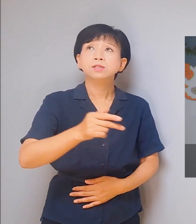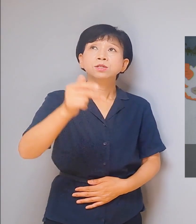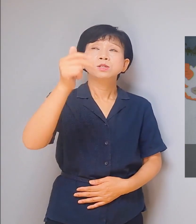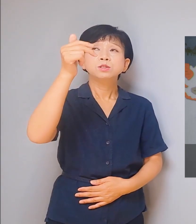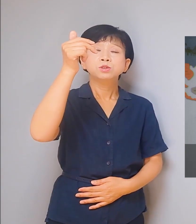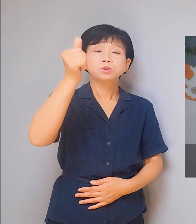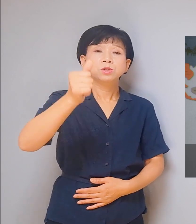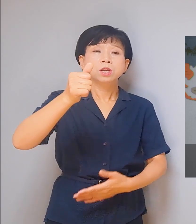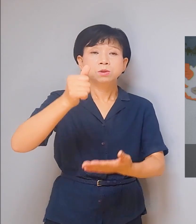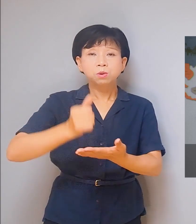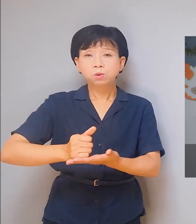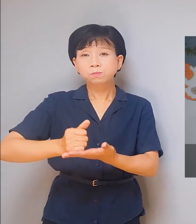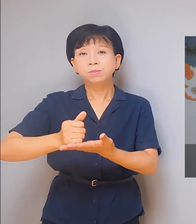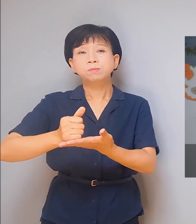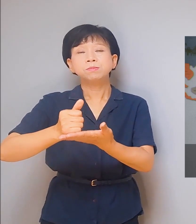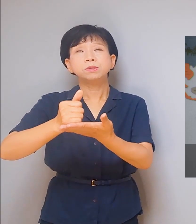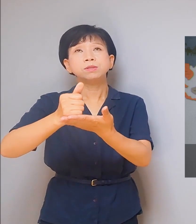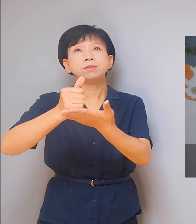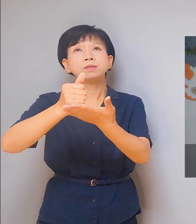가운데 주가